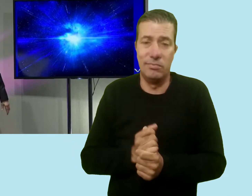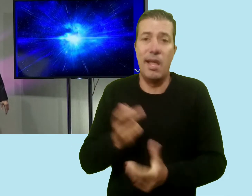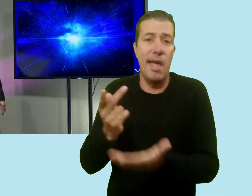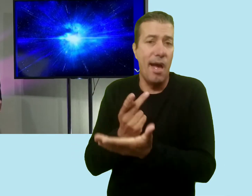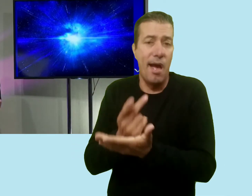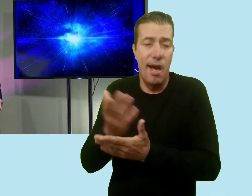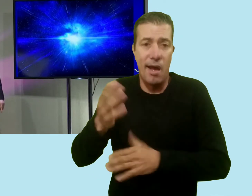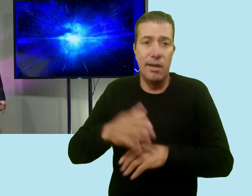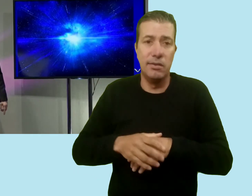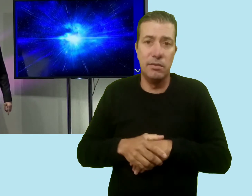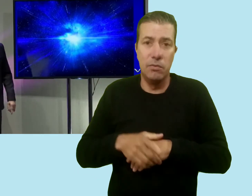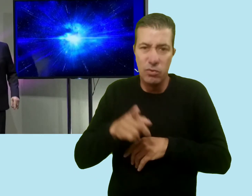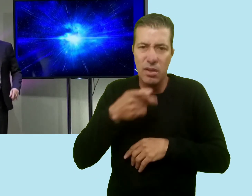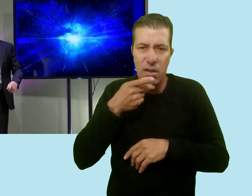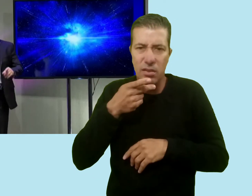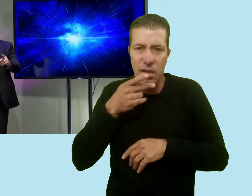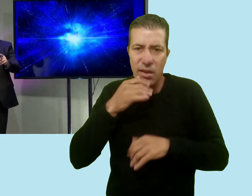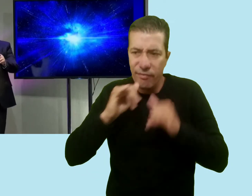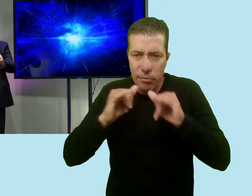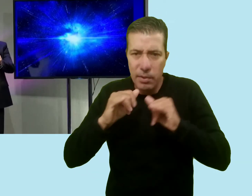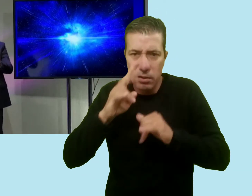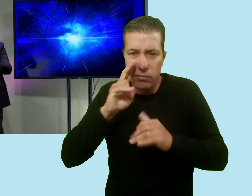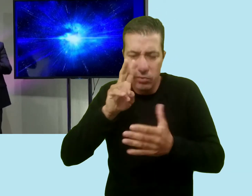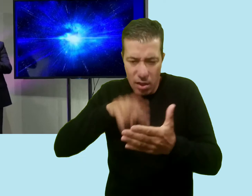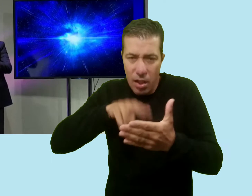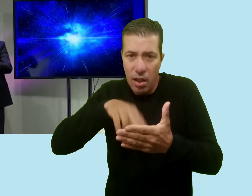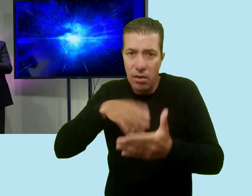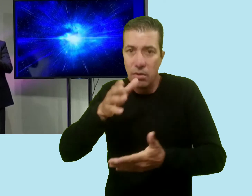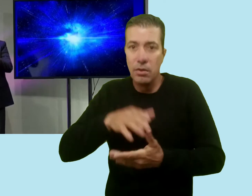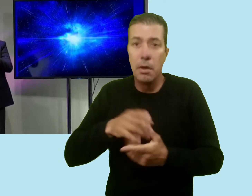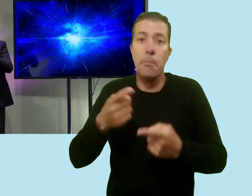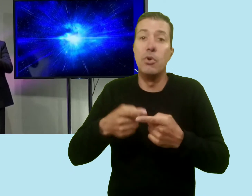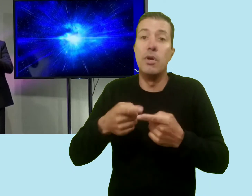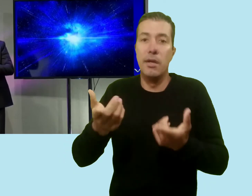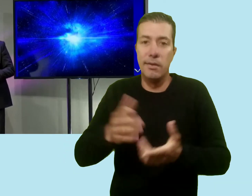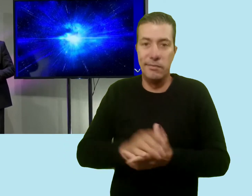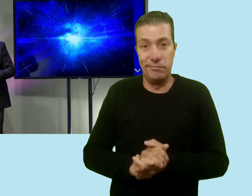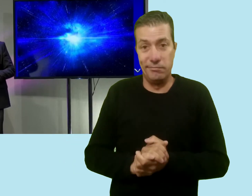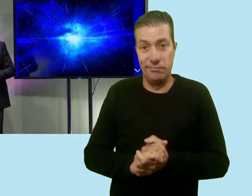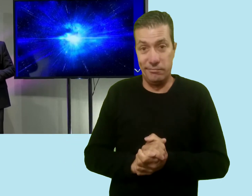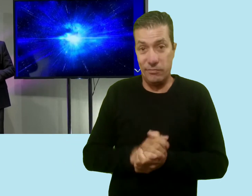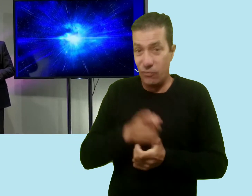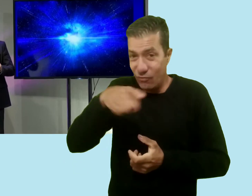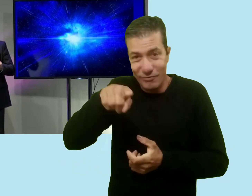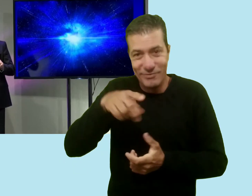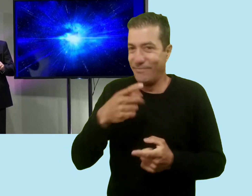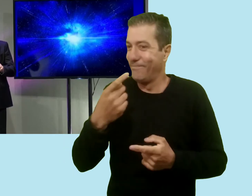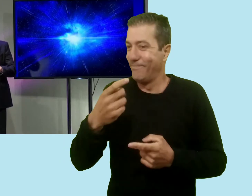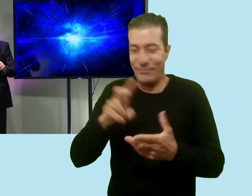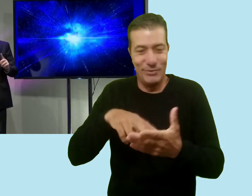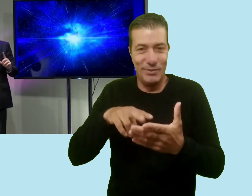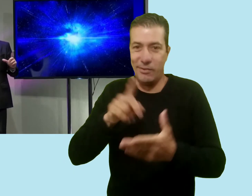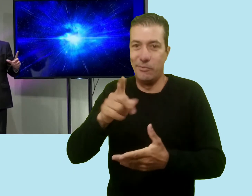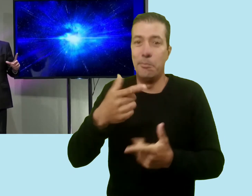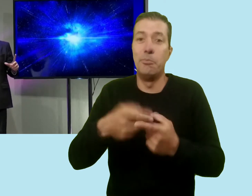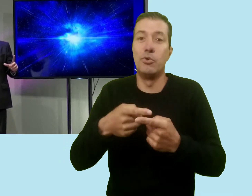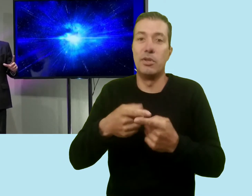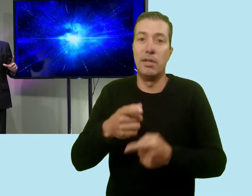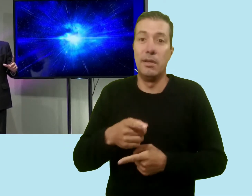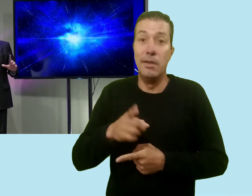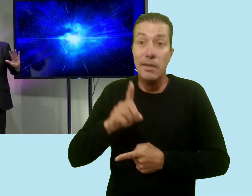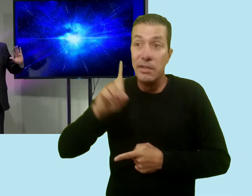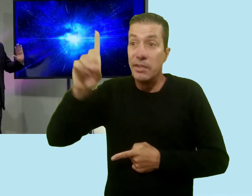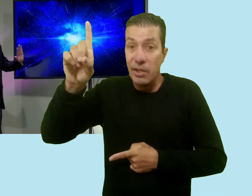na teoria dos buracos negros. Você leu essa notícia? Eu vou dizer para você porque que você não leu. Porque quando a ciência descobre alguma